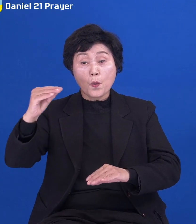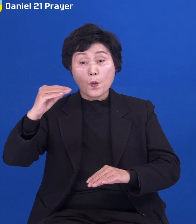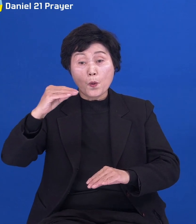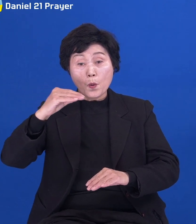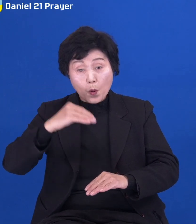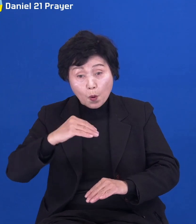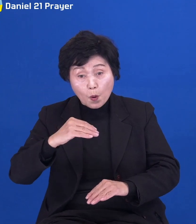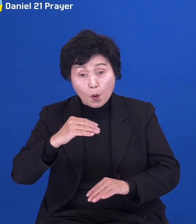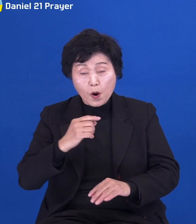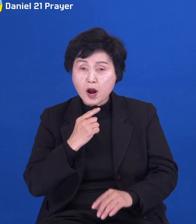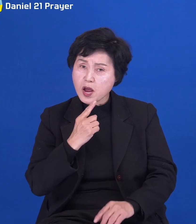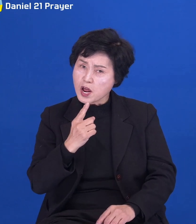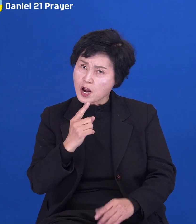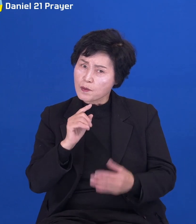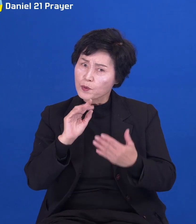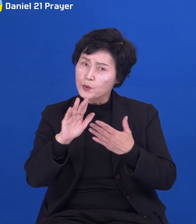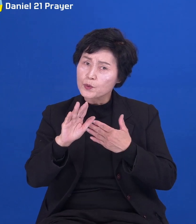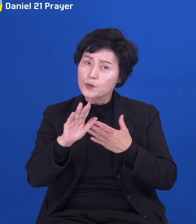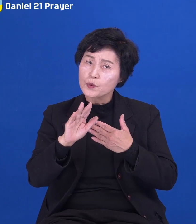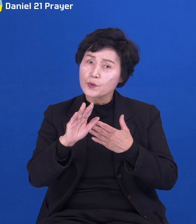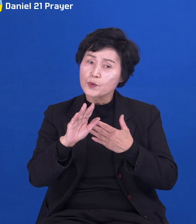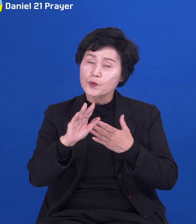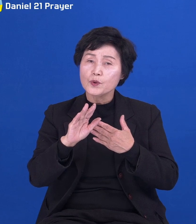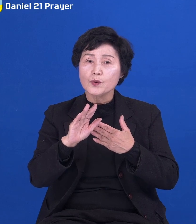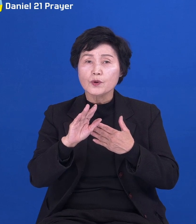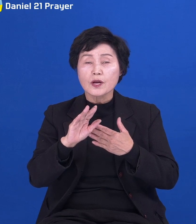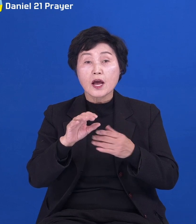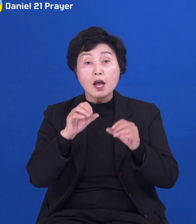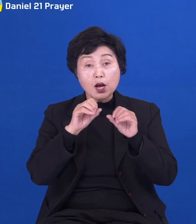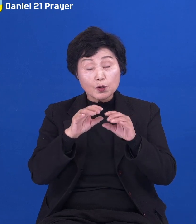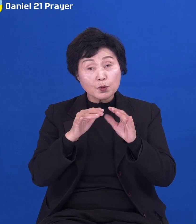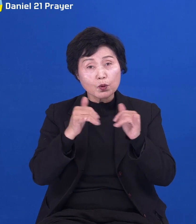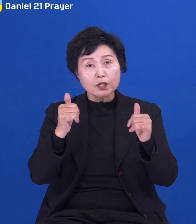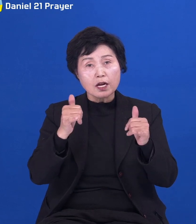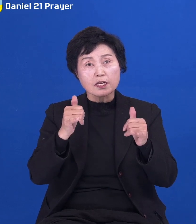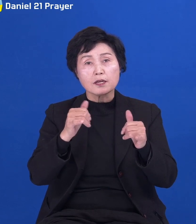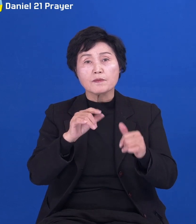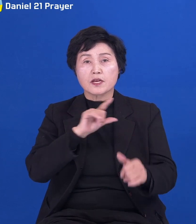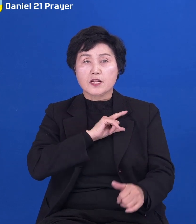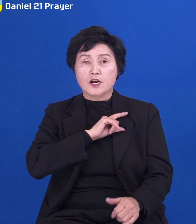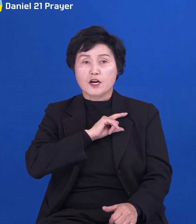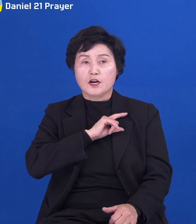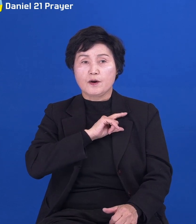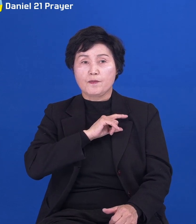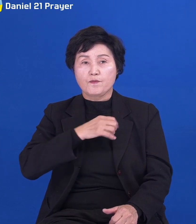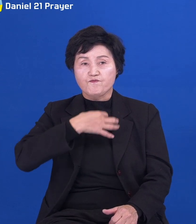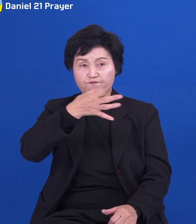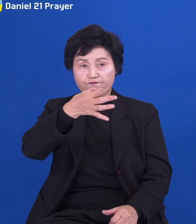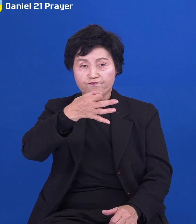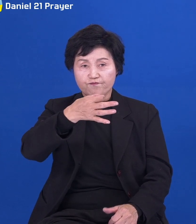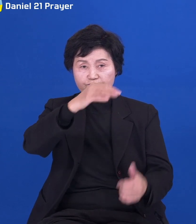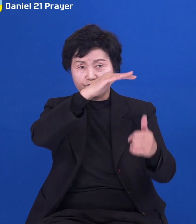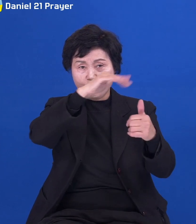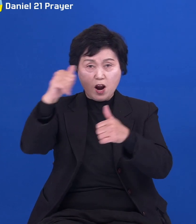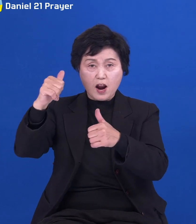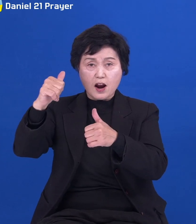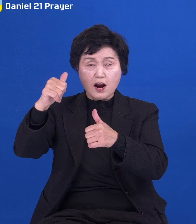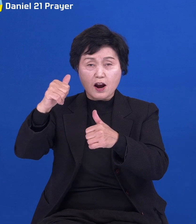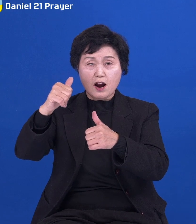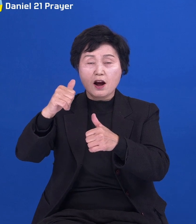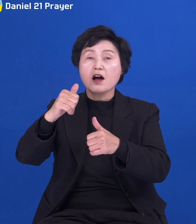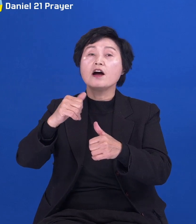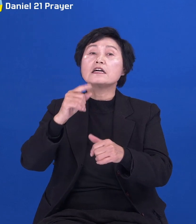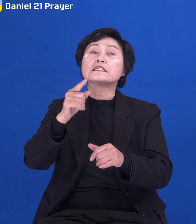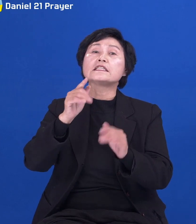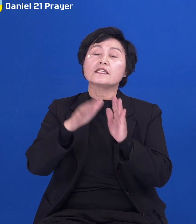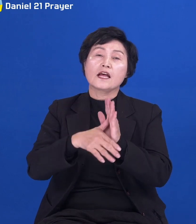지나서 보이부 그 교회들이 저희 전도사님 이름을 부르는 거예요. 그것이 전도사님하고 저희